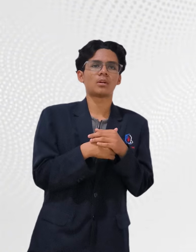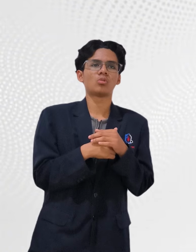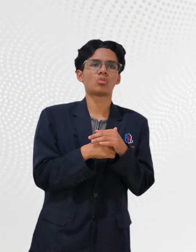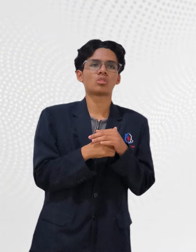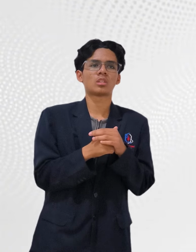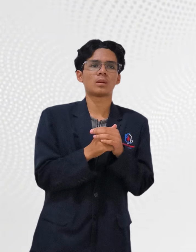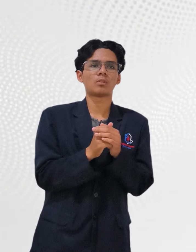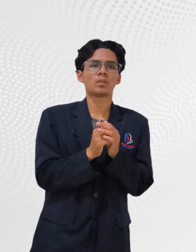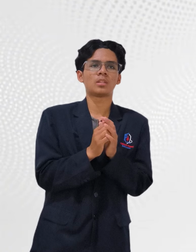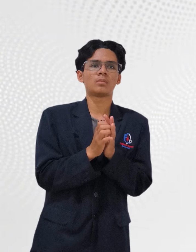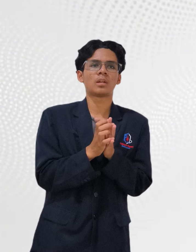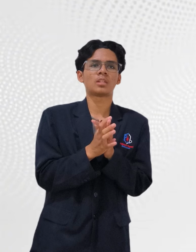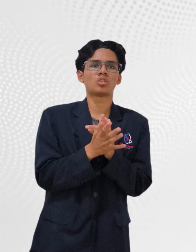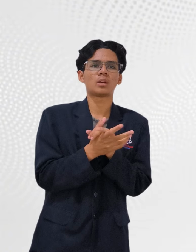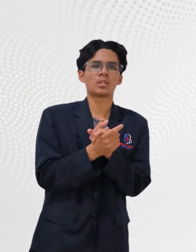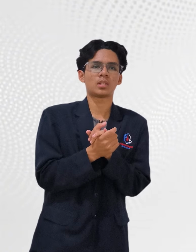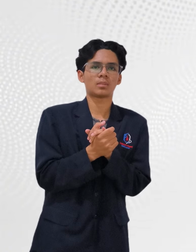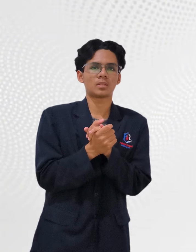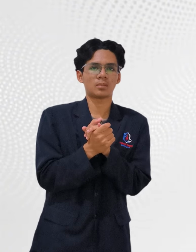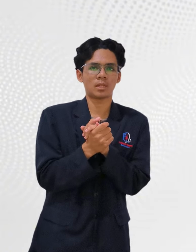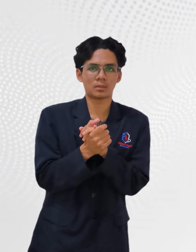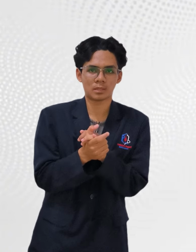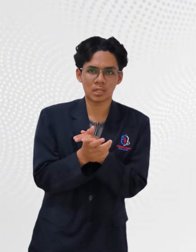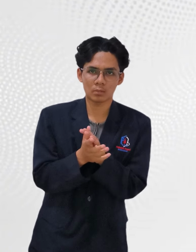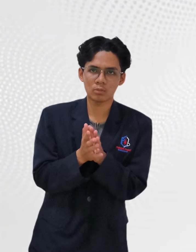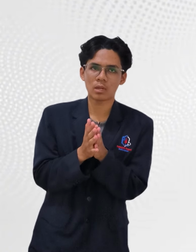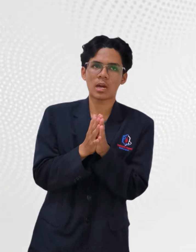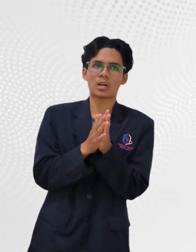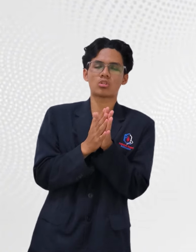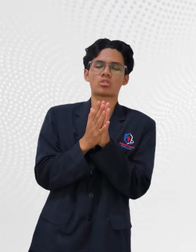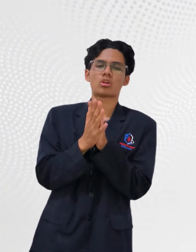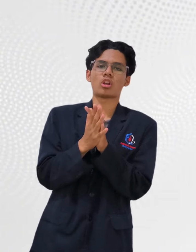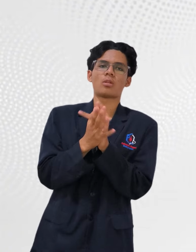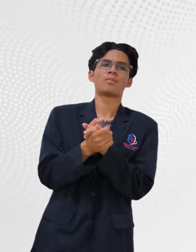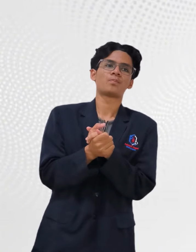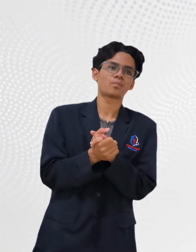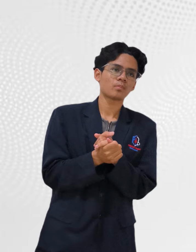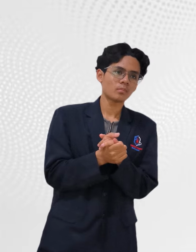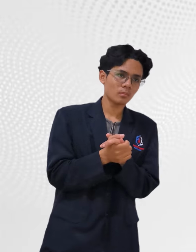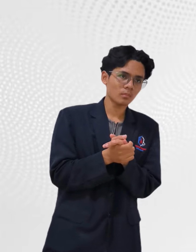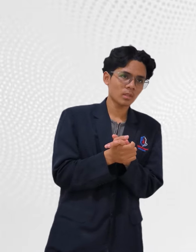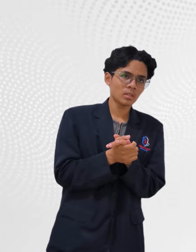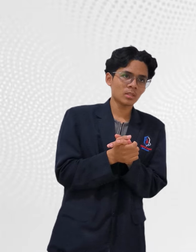Kirchhoff pertama untuk setiap loop ini berarti jumlah tegangan pada setiap elemen dalam loop harus 0.